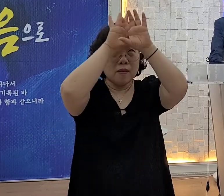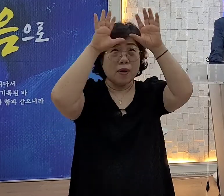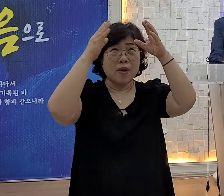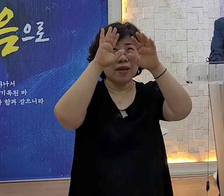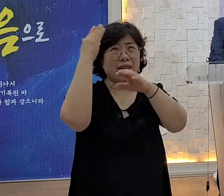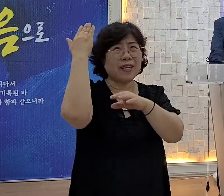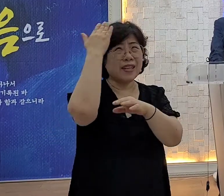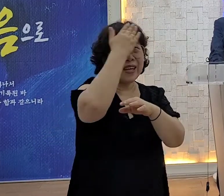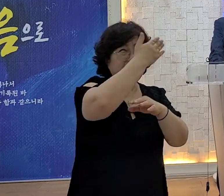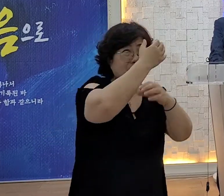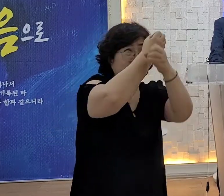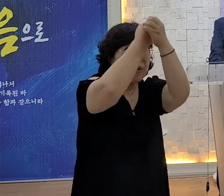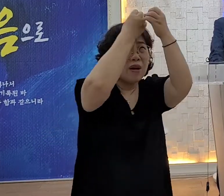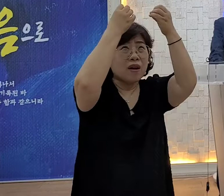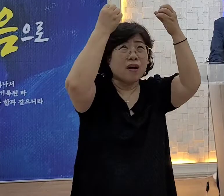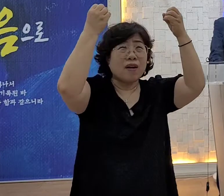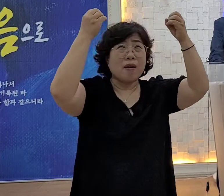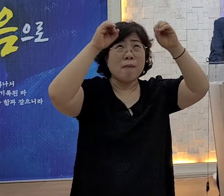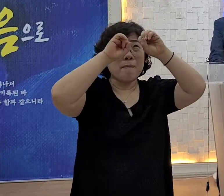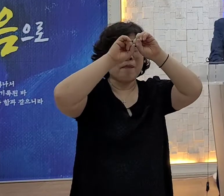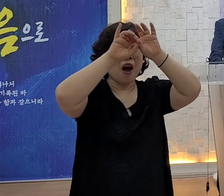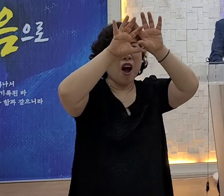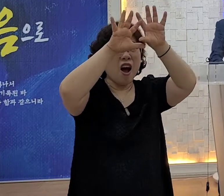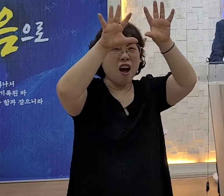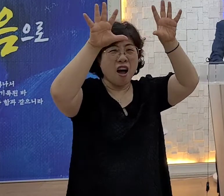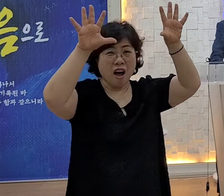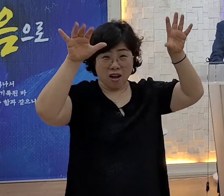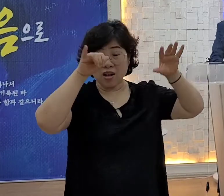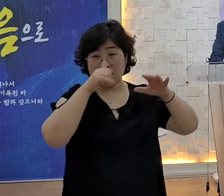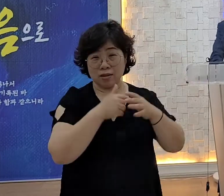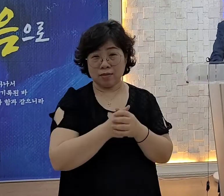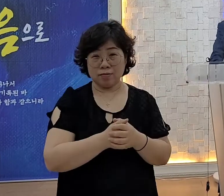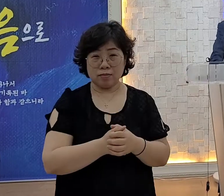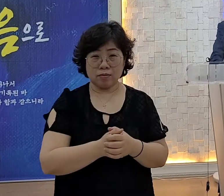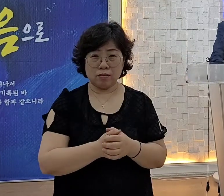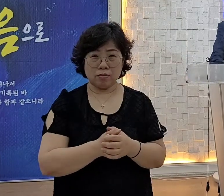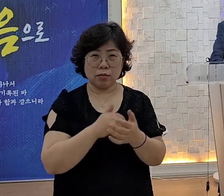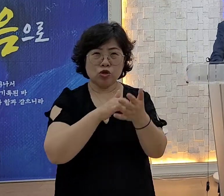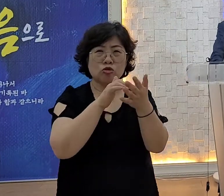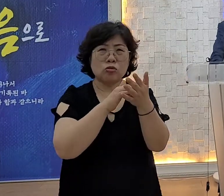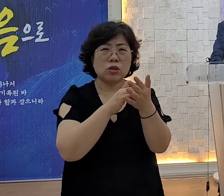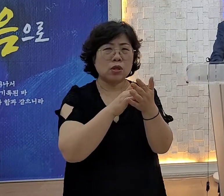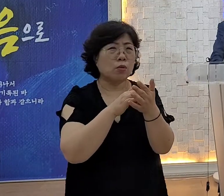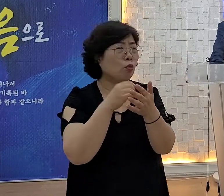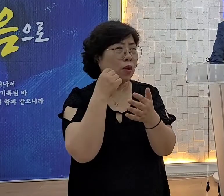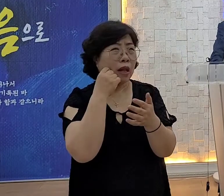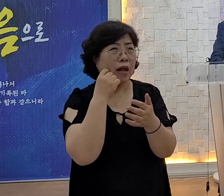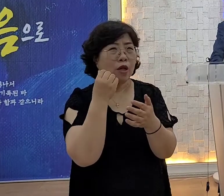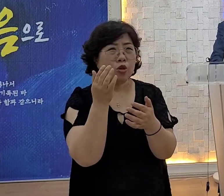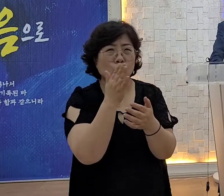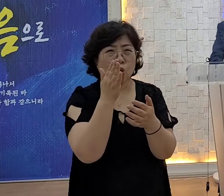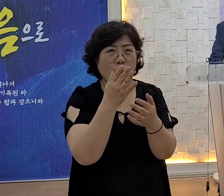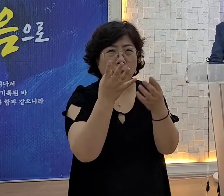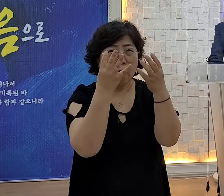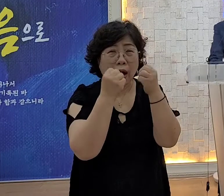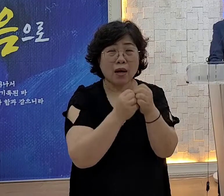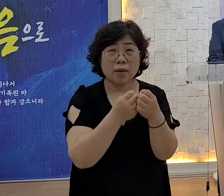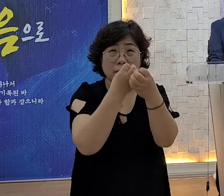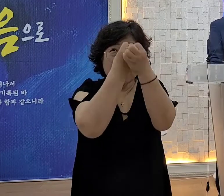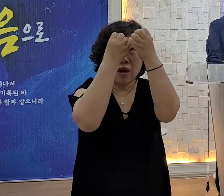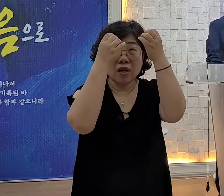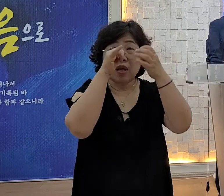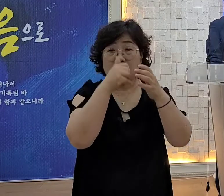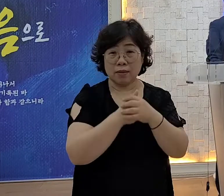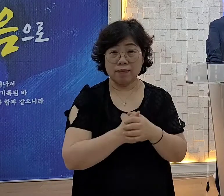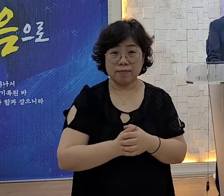있습니까? 완전히 오염되지 않은 그 하늘에 얼마나 많은 별이 있었겠어요. 물론